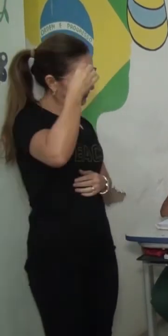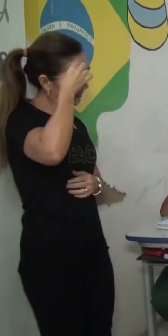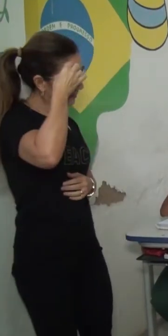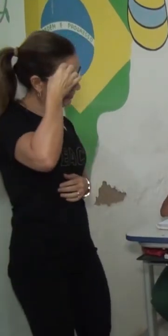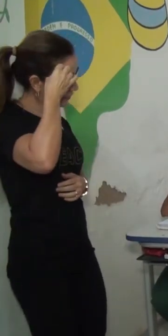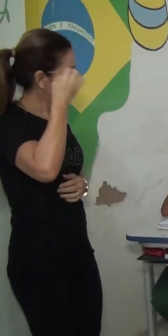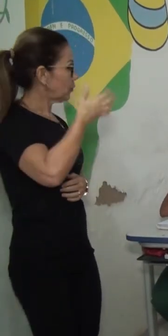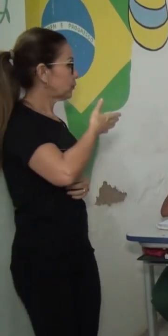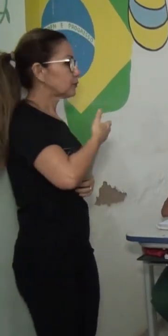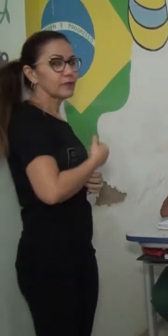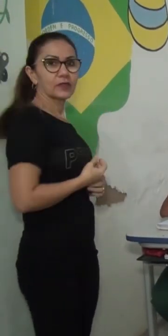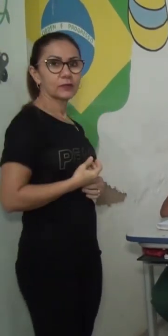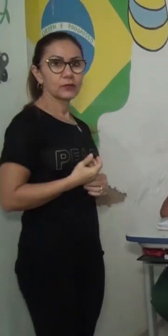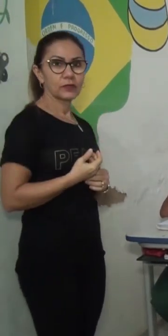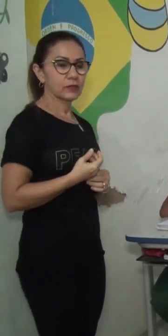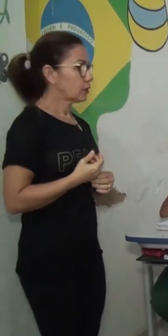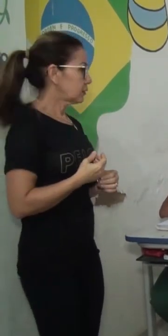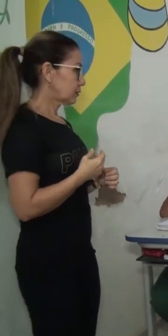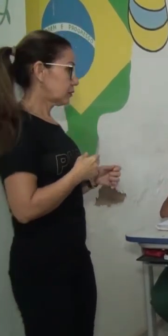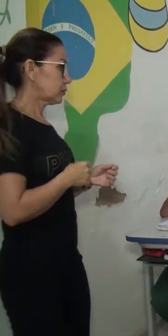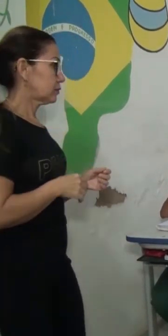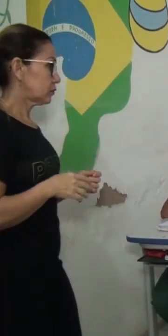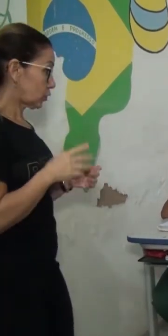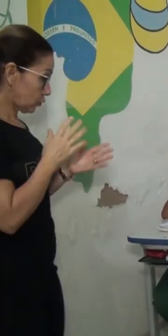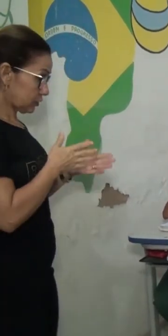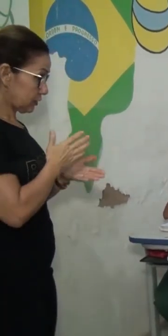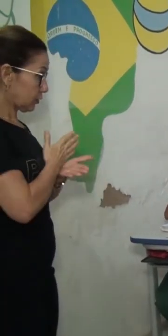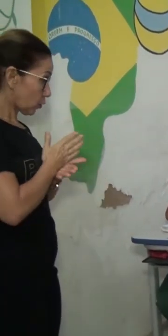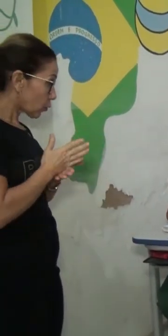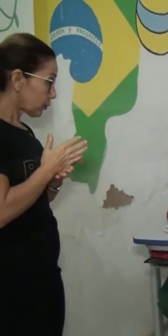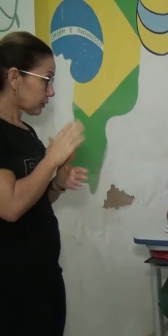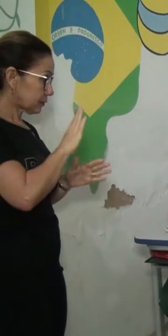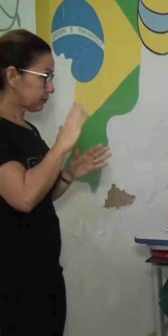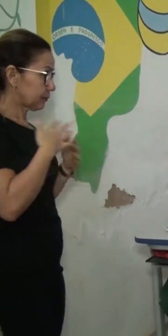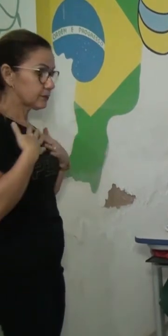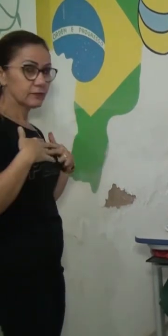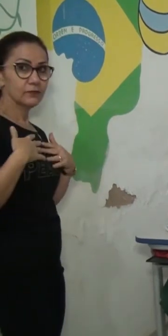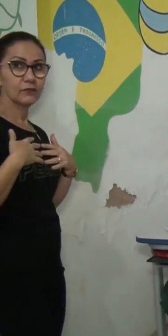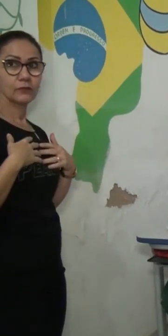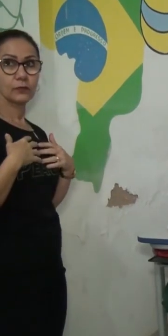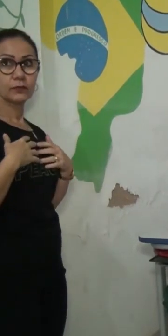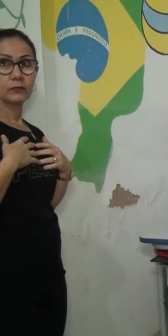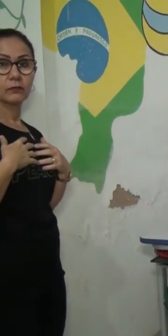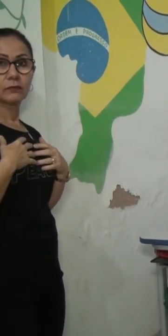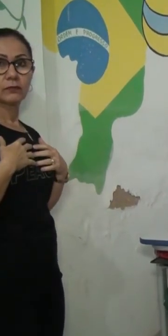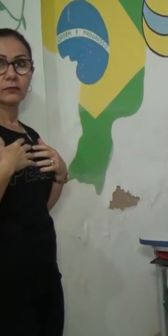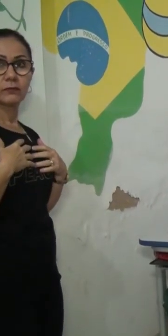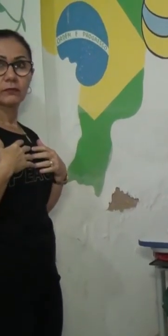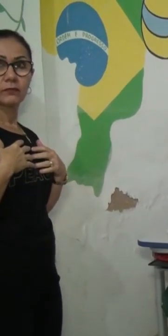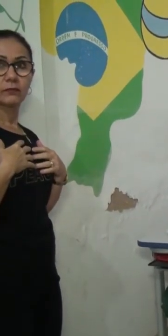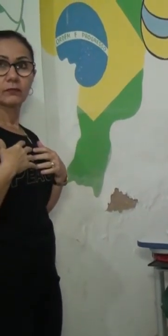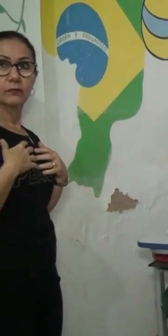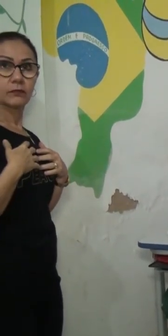da sociedade. Hoje em dia, isso está com a cara nova, completamente diferente. Os meninos aqui,